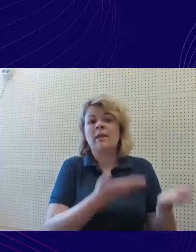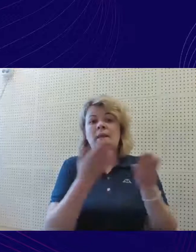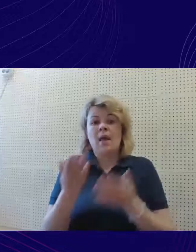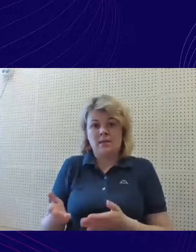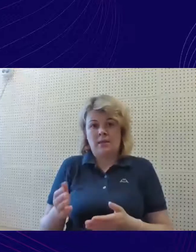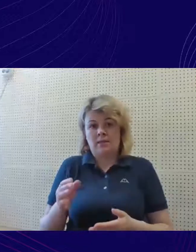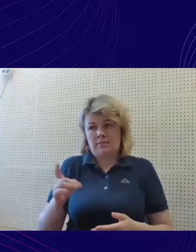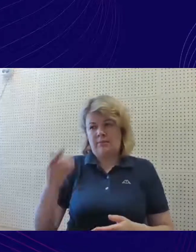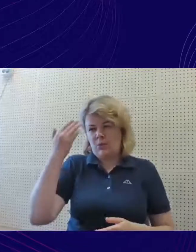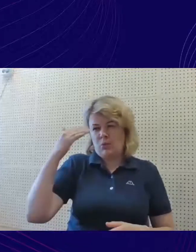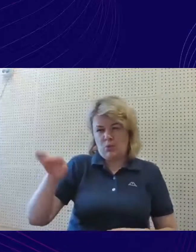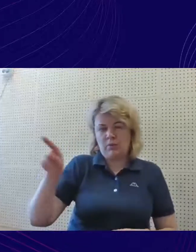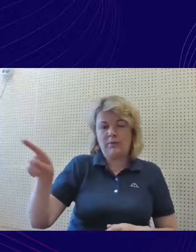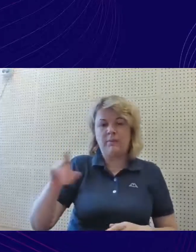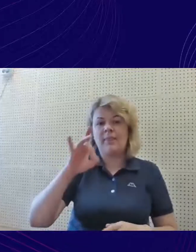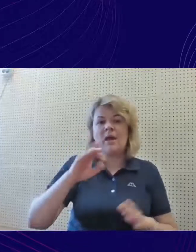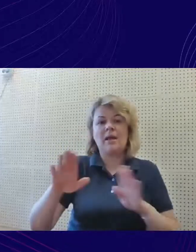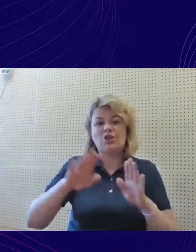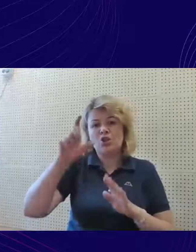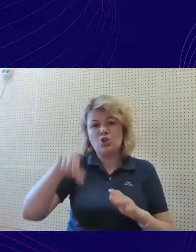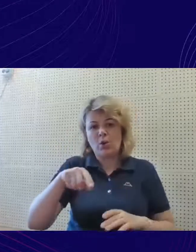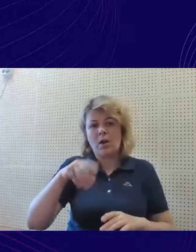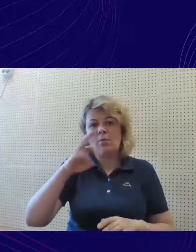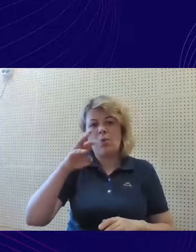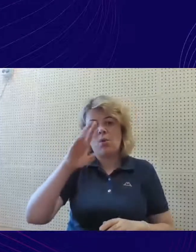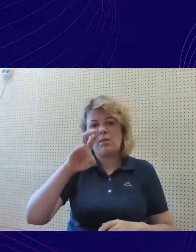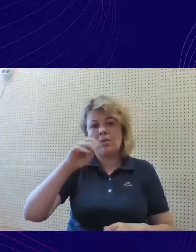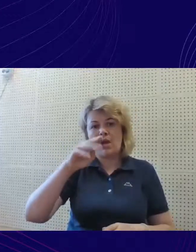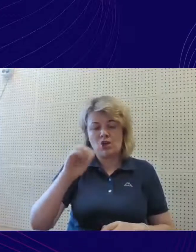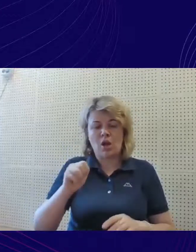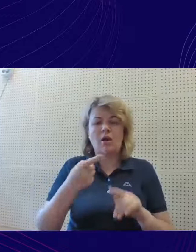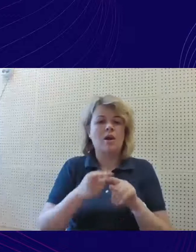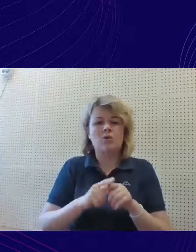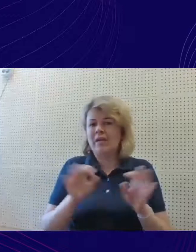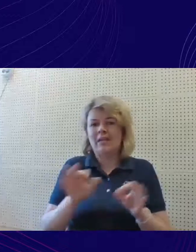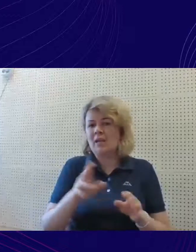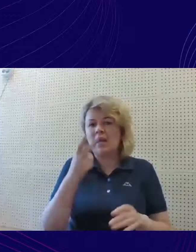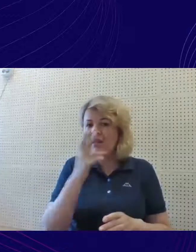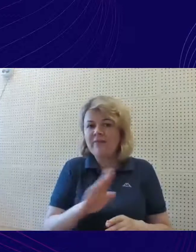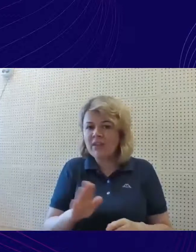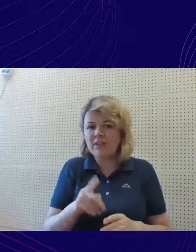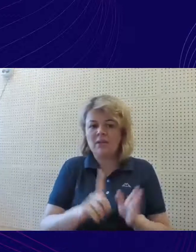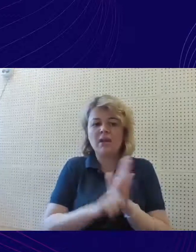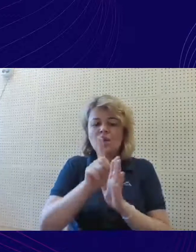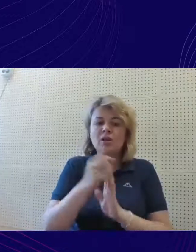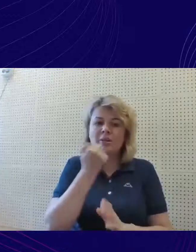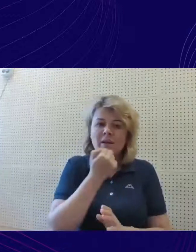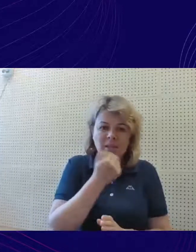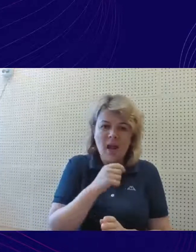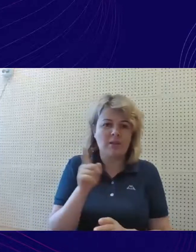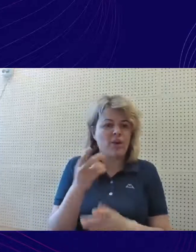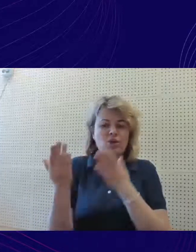стороны режиссера монтажа, который никогда не видел никаких исходных материалов, не читал